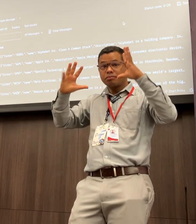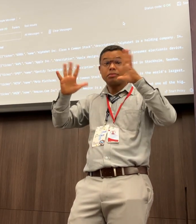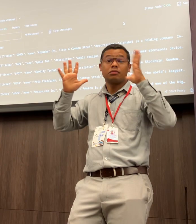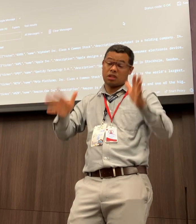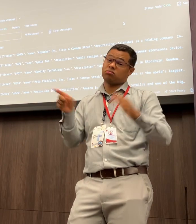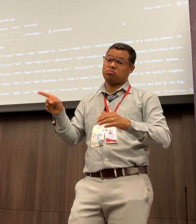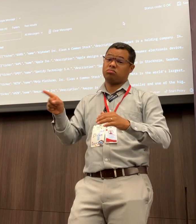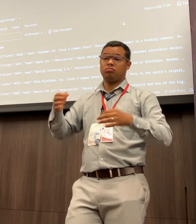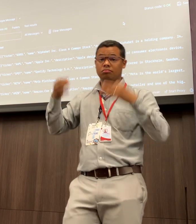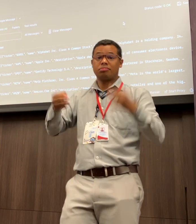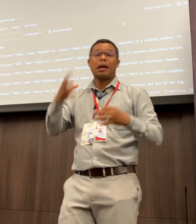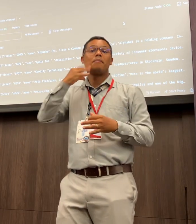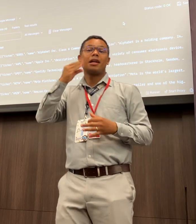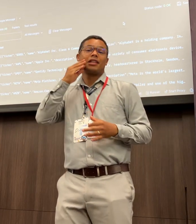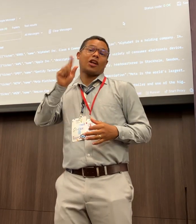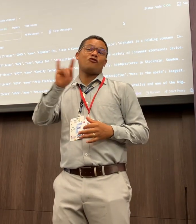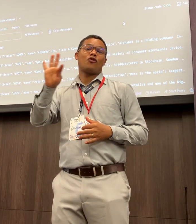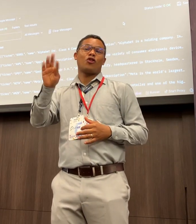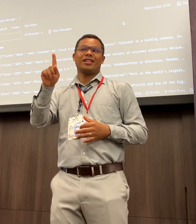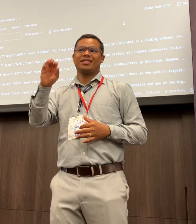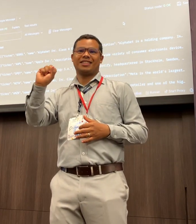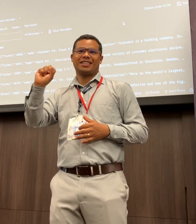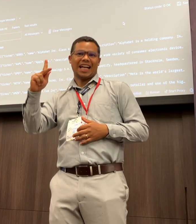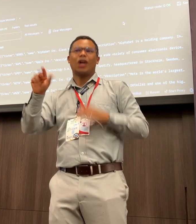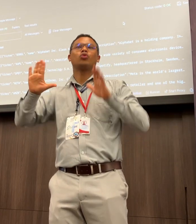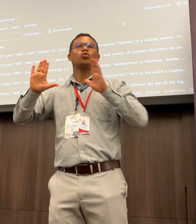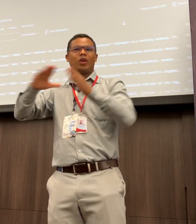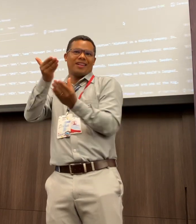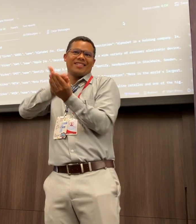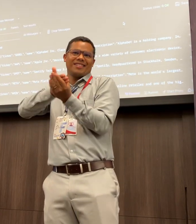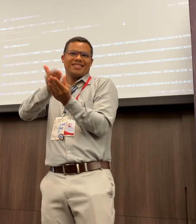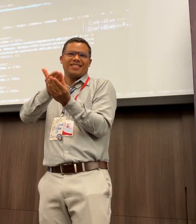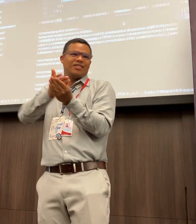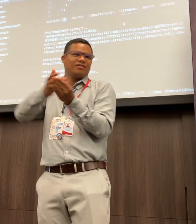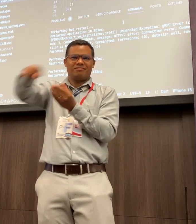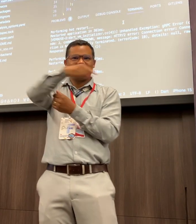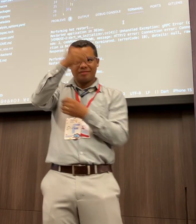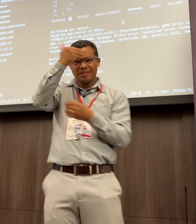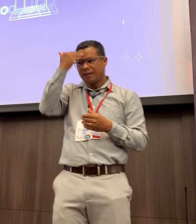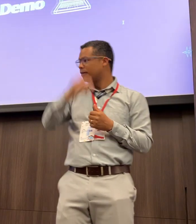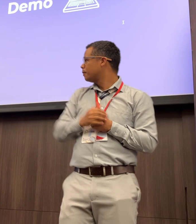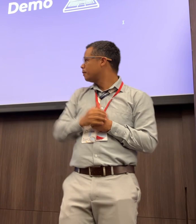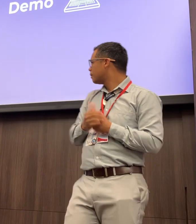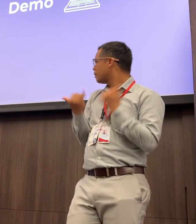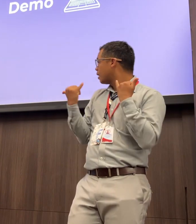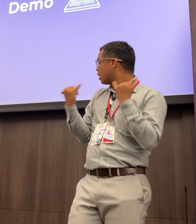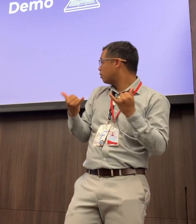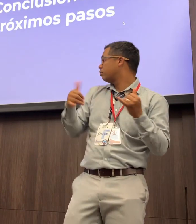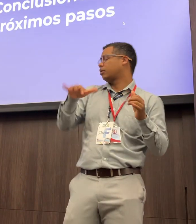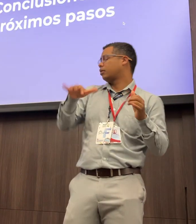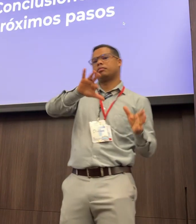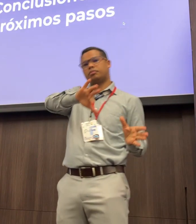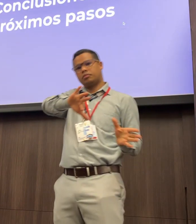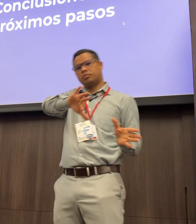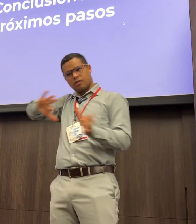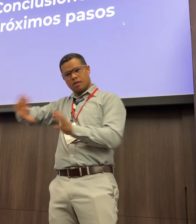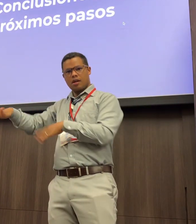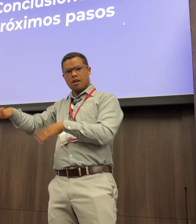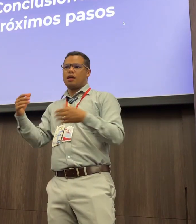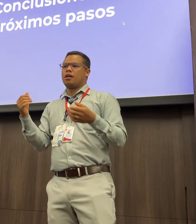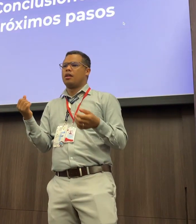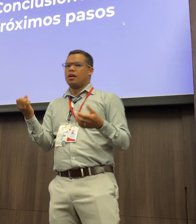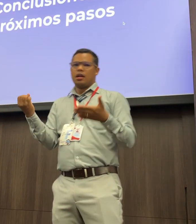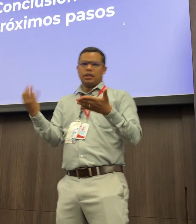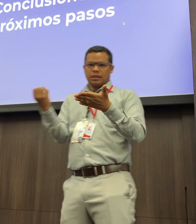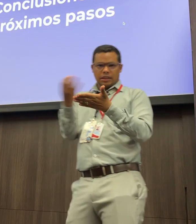trabajar con este gRPC. Así que bueno, me muevo un poco de nuevo a lo que serían las slides, y para hablar un